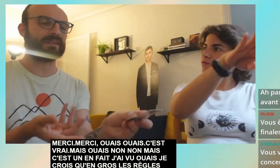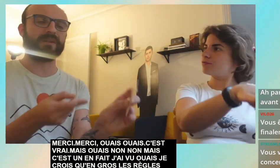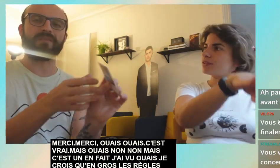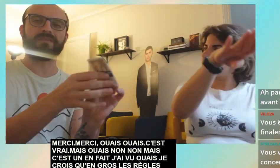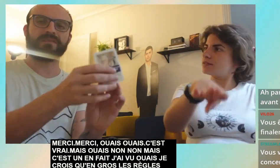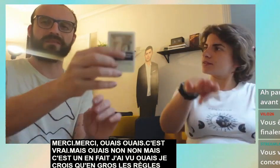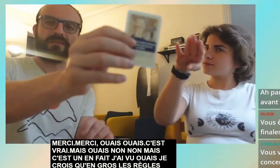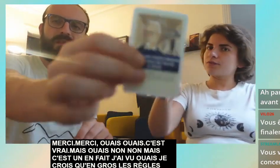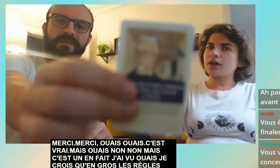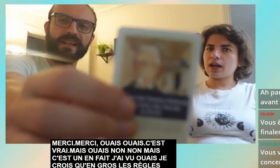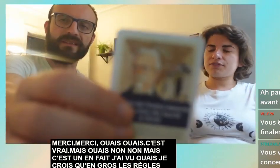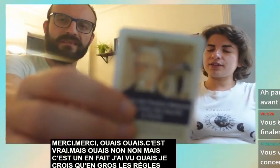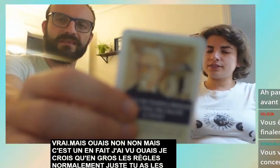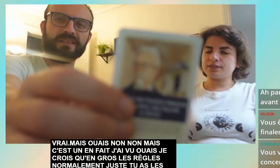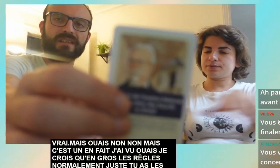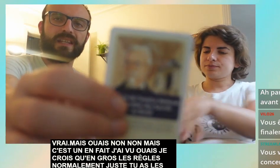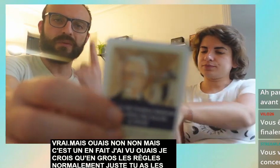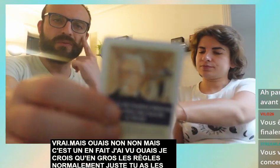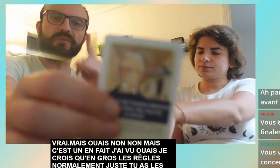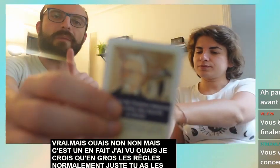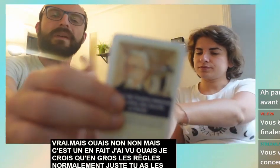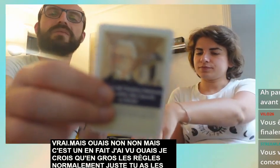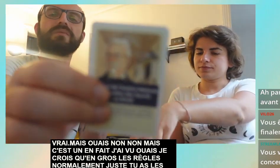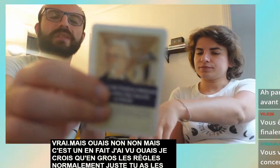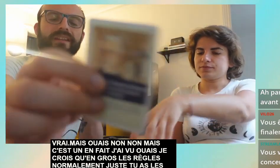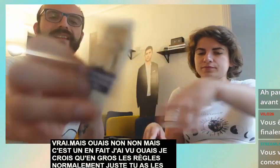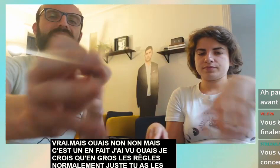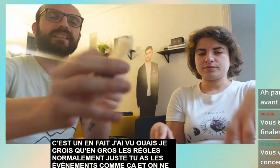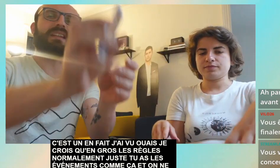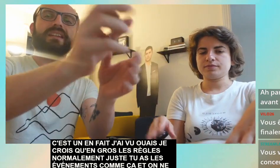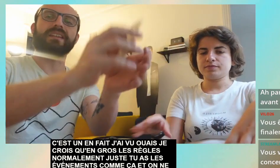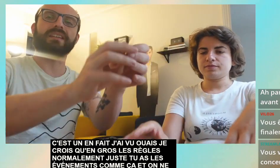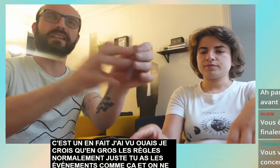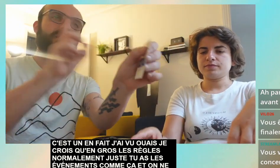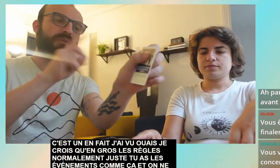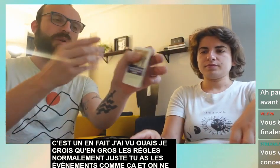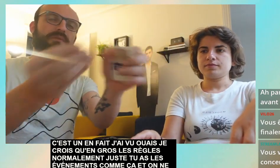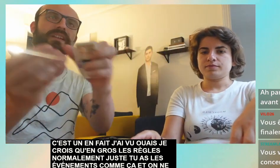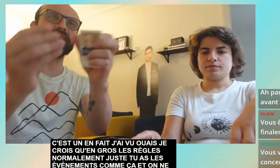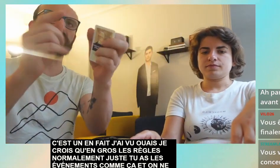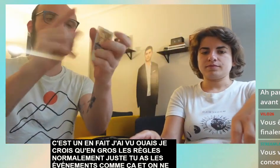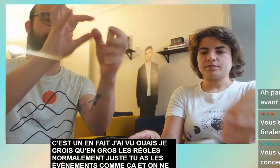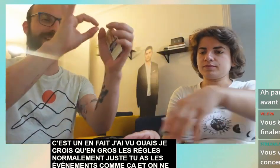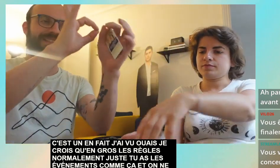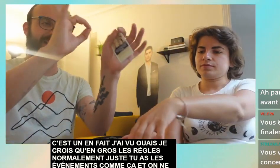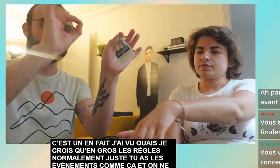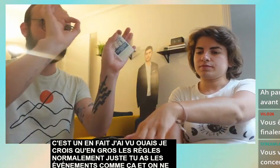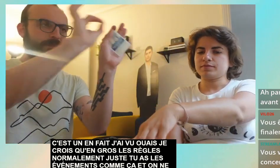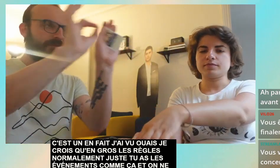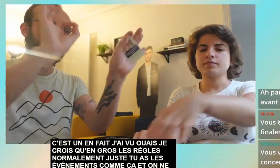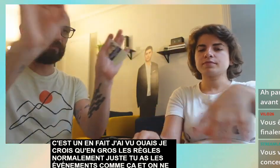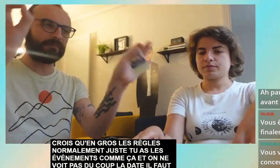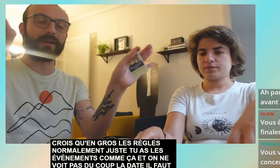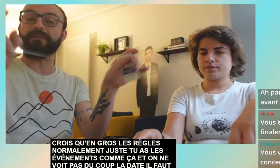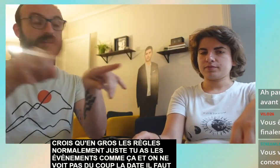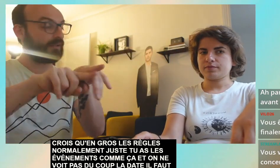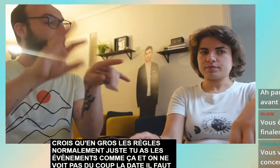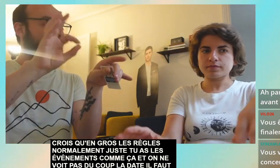événements comme ça, et on ne voit pas du coup la date. Il faut en fait voilà, les aligner, paf, paf, paf, paf, voilà, comme une